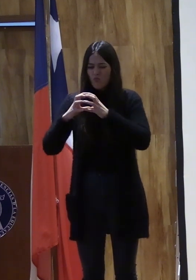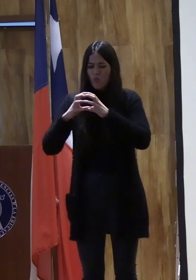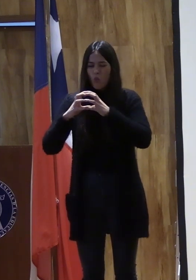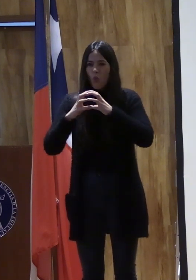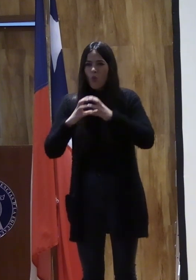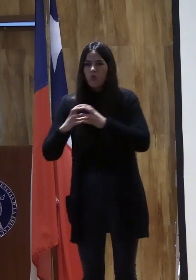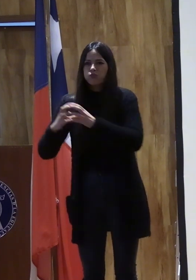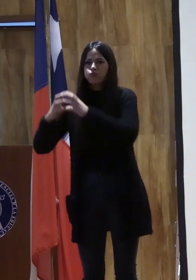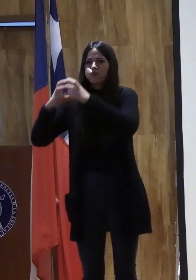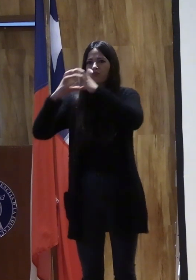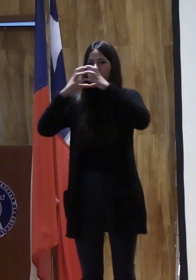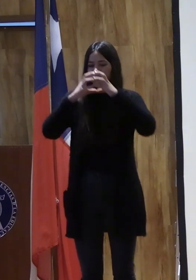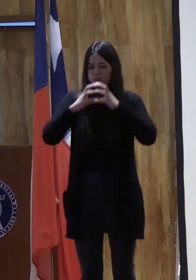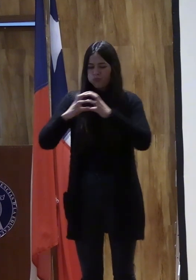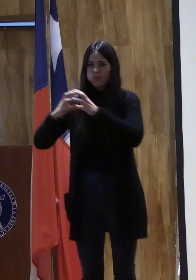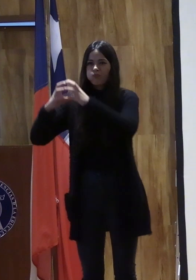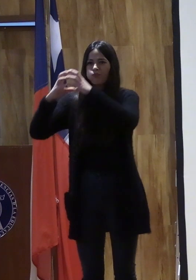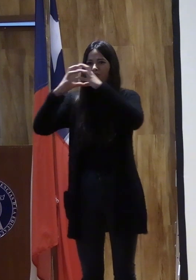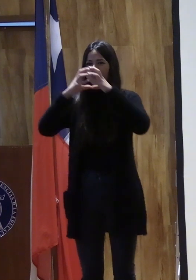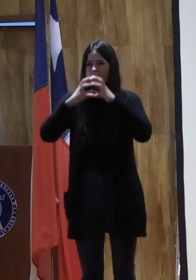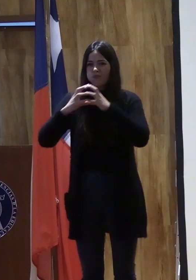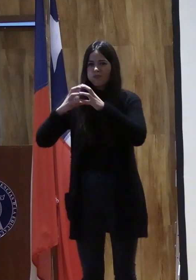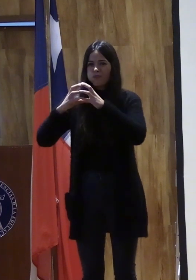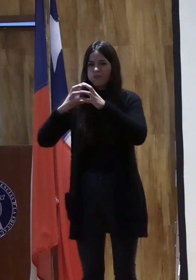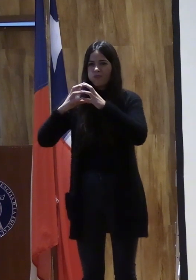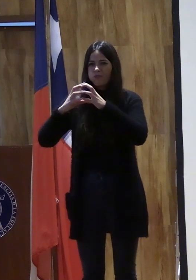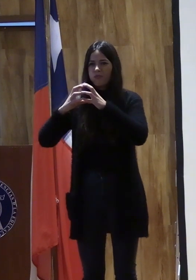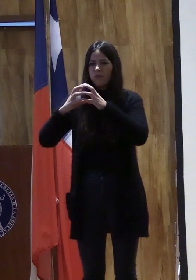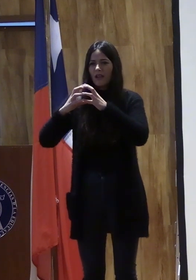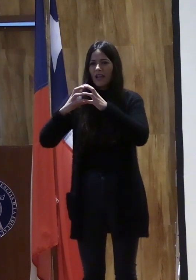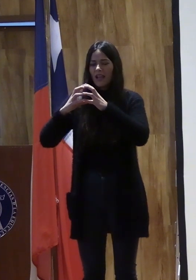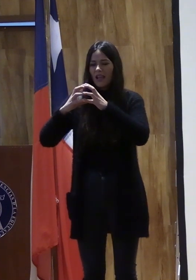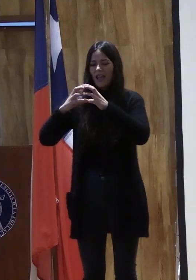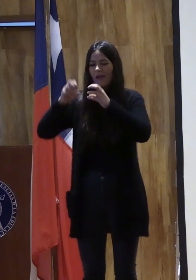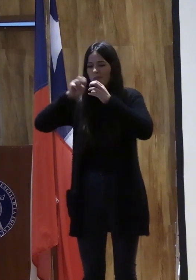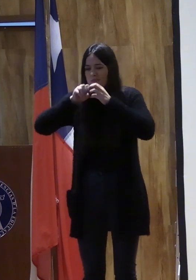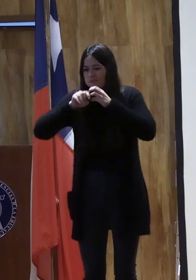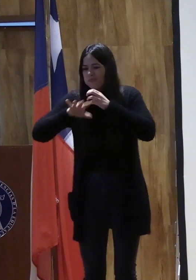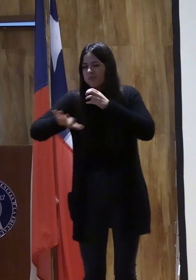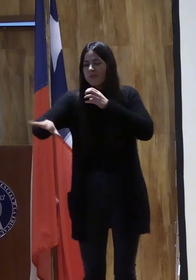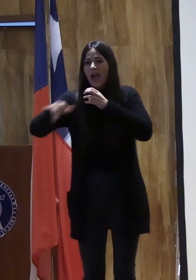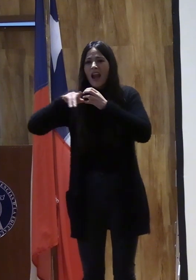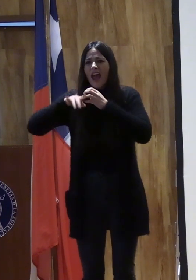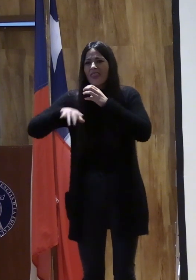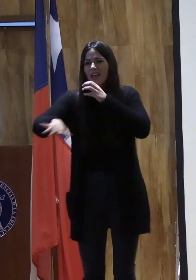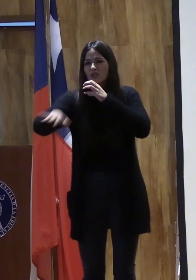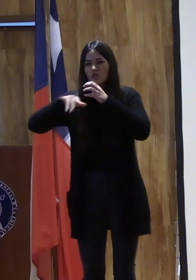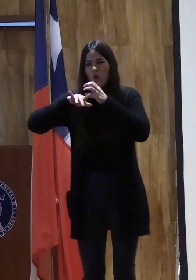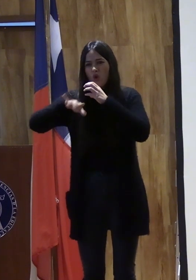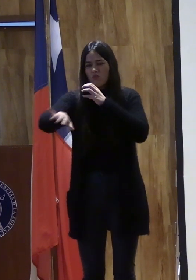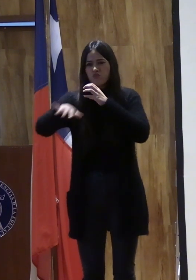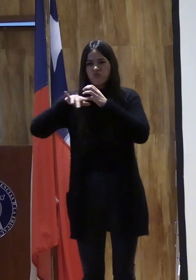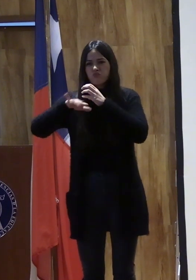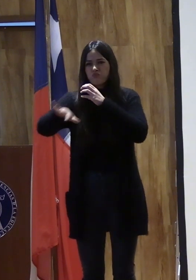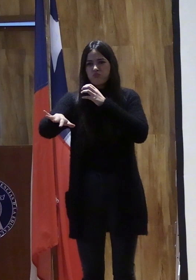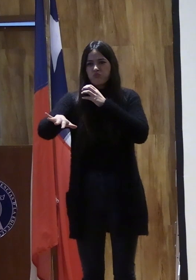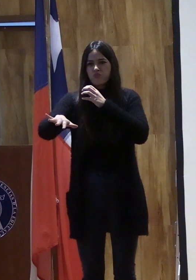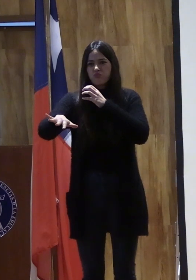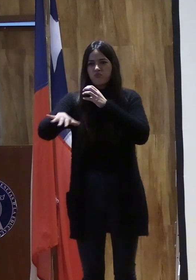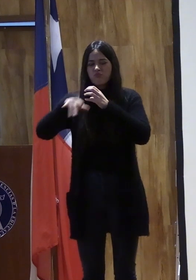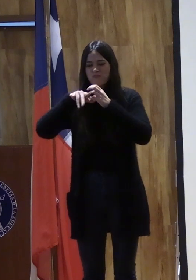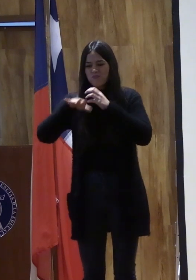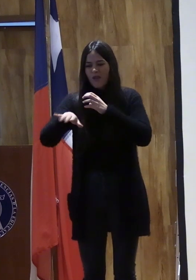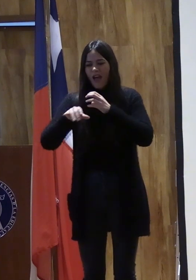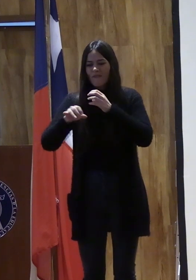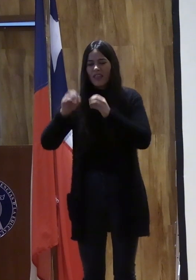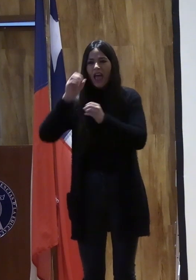superficie que la cantidad de radiación que sale de la superficie le pega a